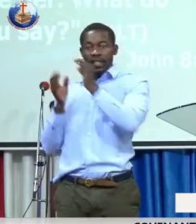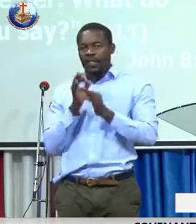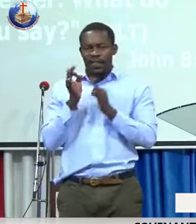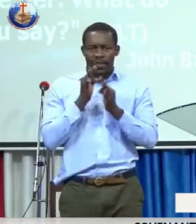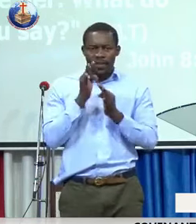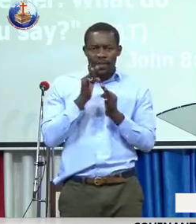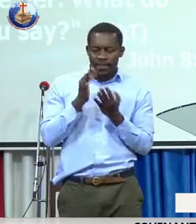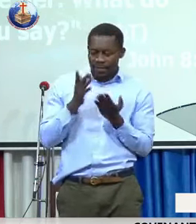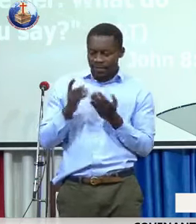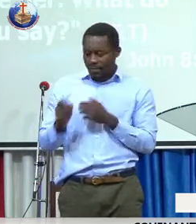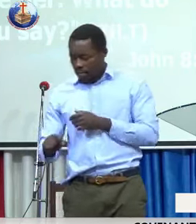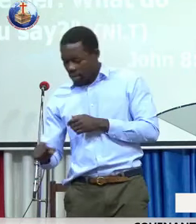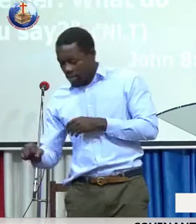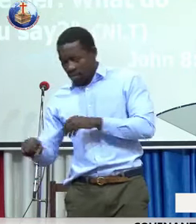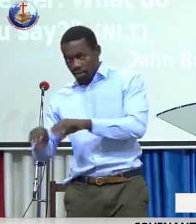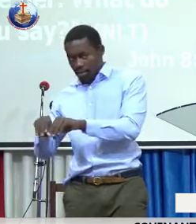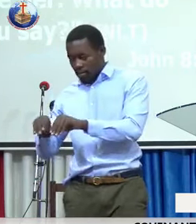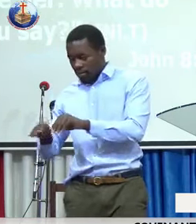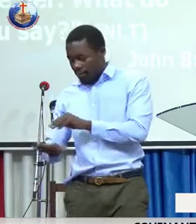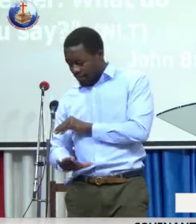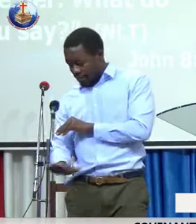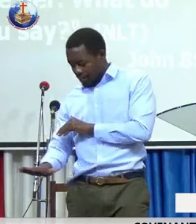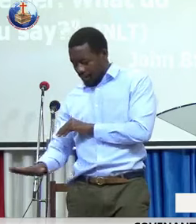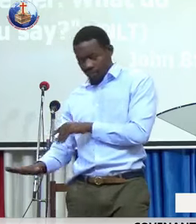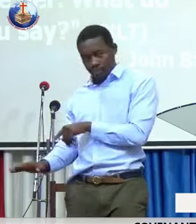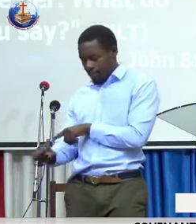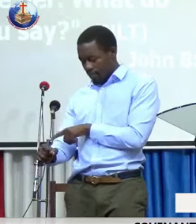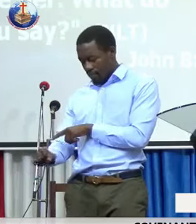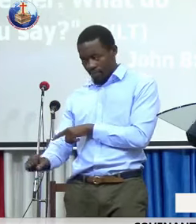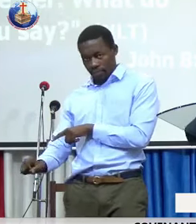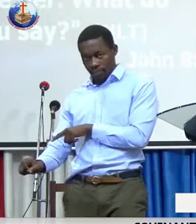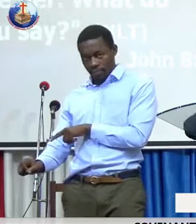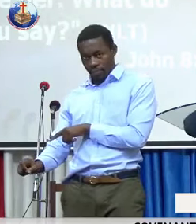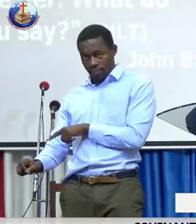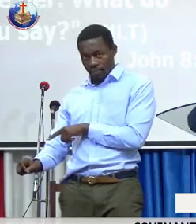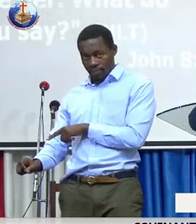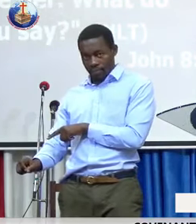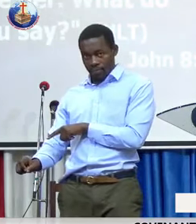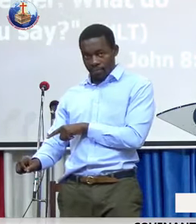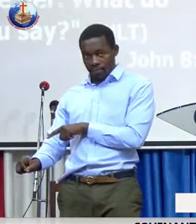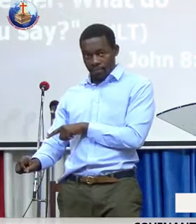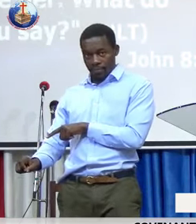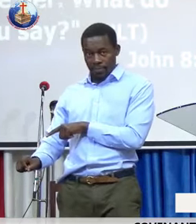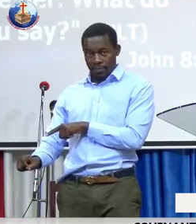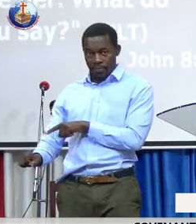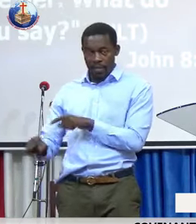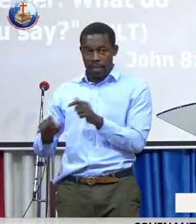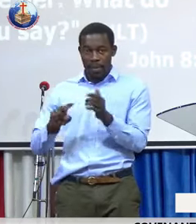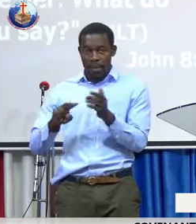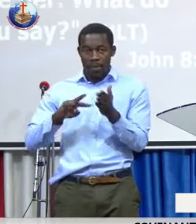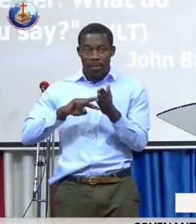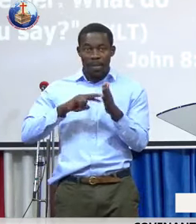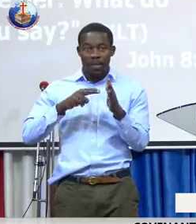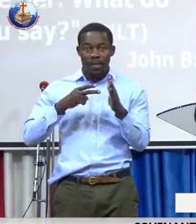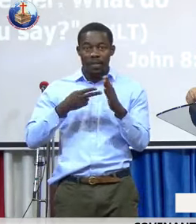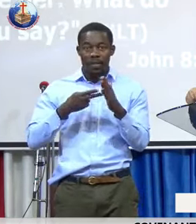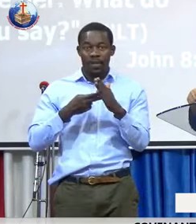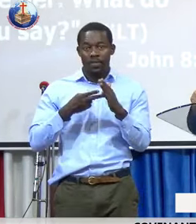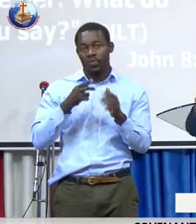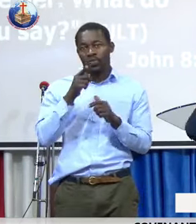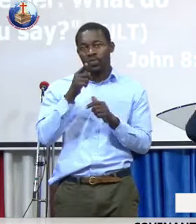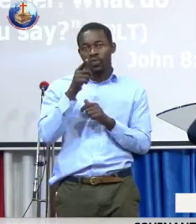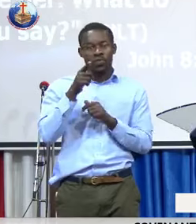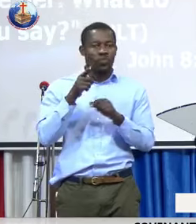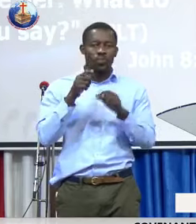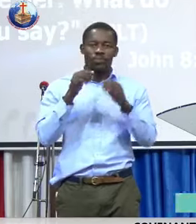katika tamaduni ya Kiyahudi, yeyote ambaye alinama chini na akaanza kuandika chini kwenye mchanga, is a person who was actively claiming to be God.